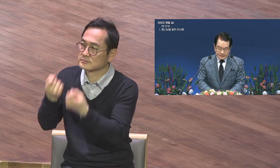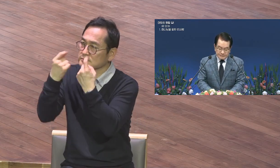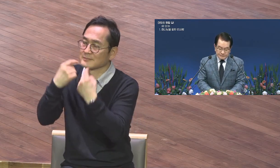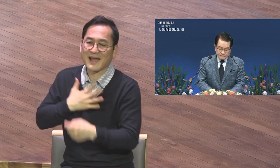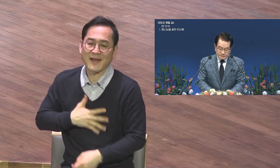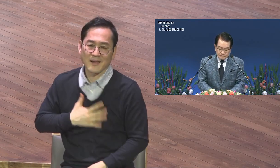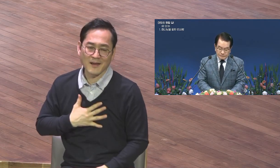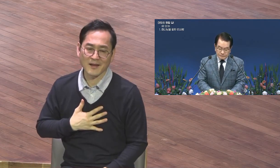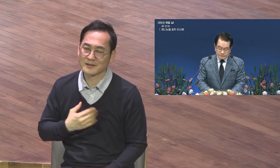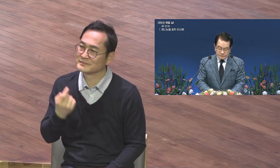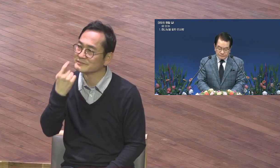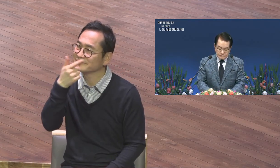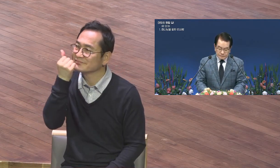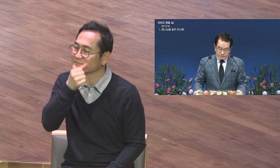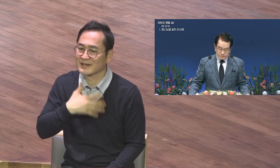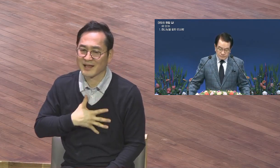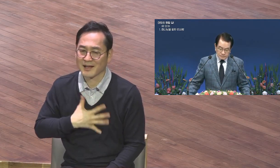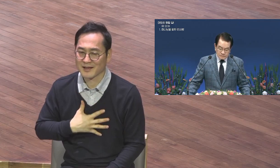정확하게